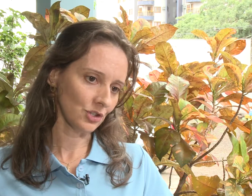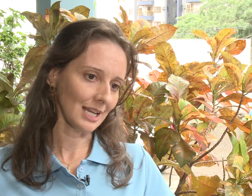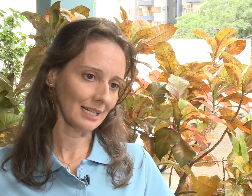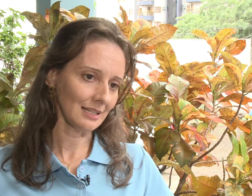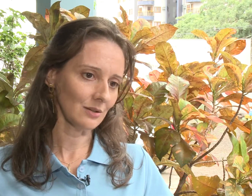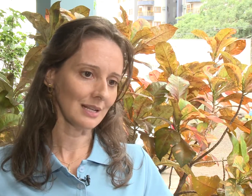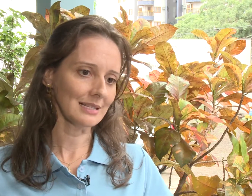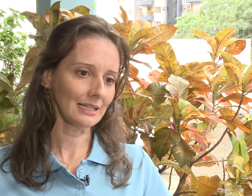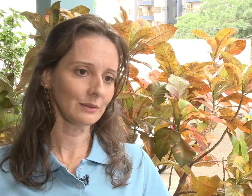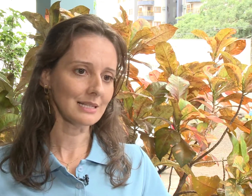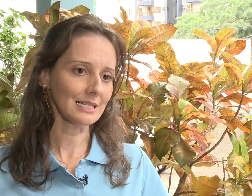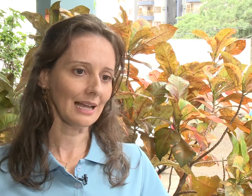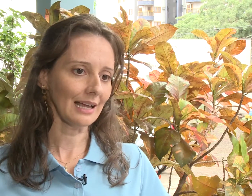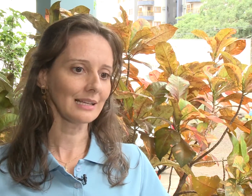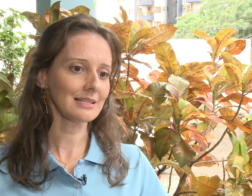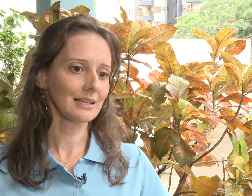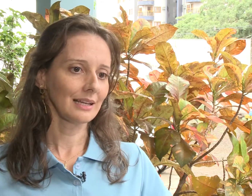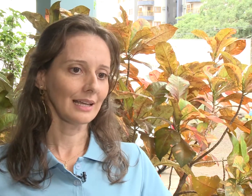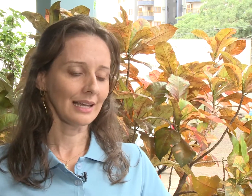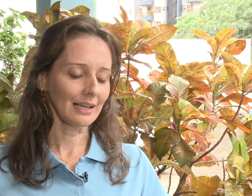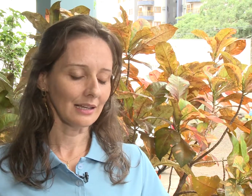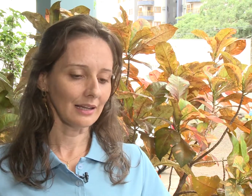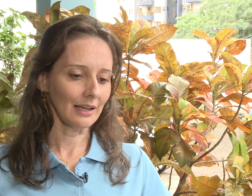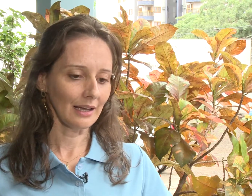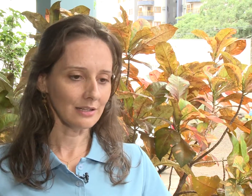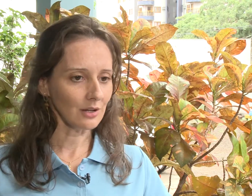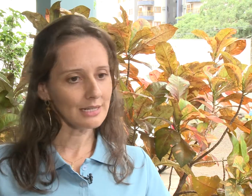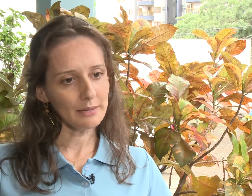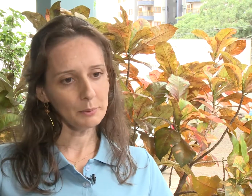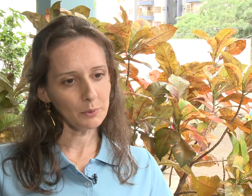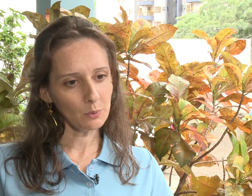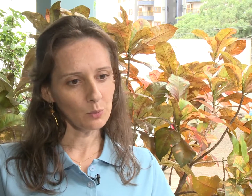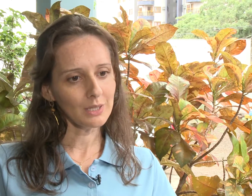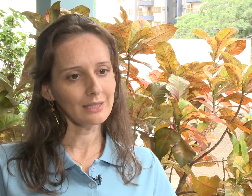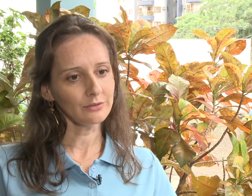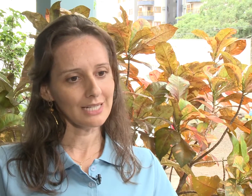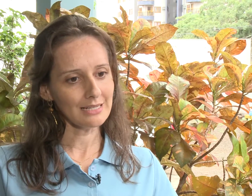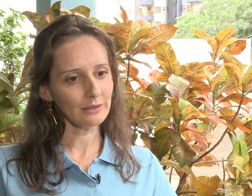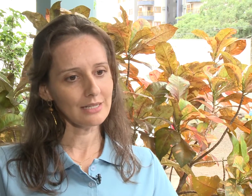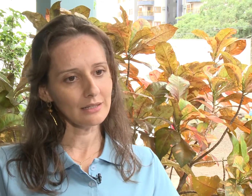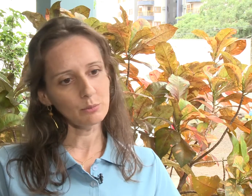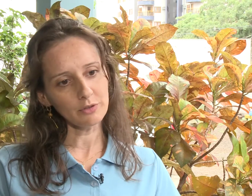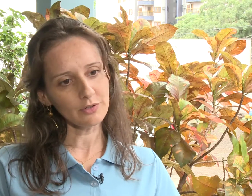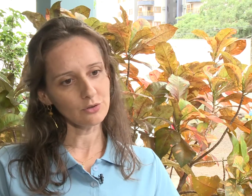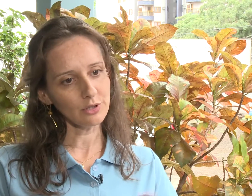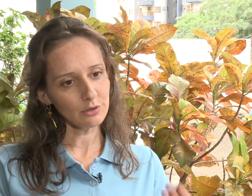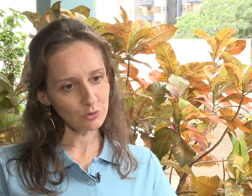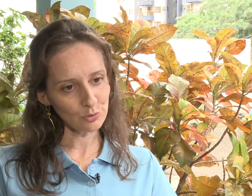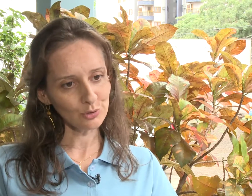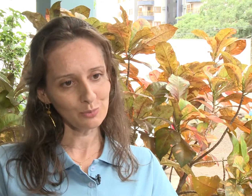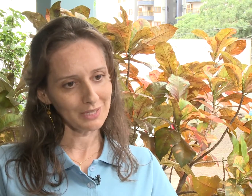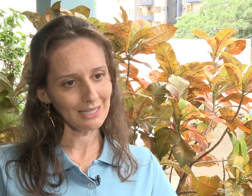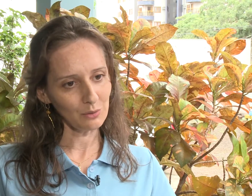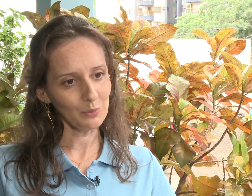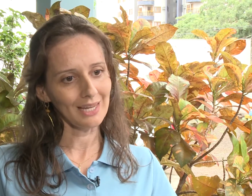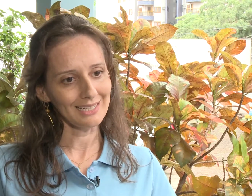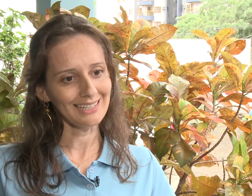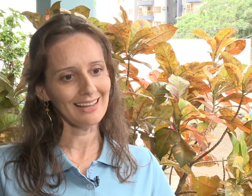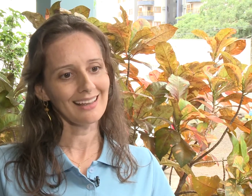chega na escola sem língua de sinais, a escola sempre procura estar oferecendo um professor surdo para estar com ele, né?